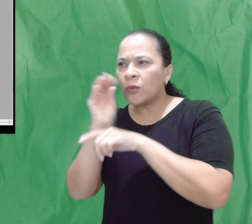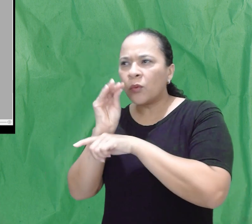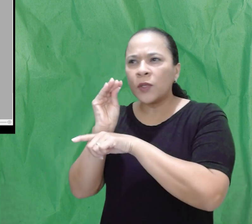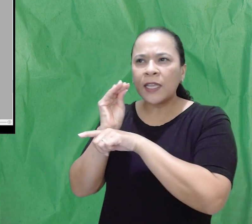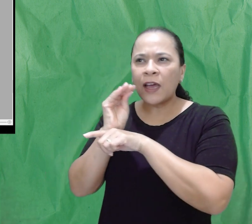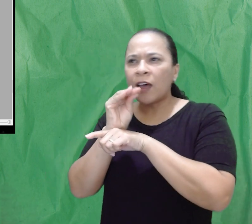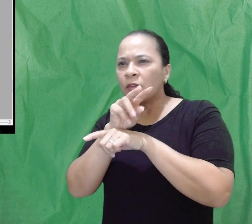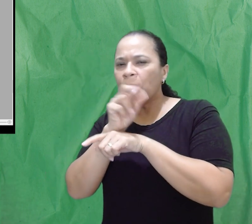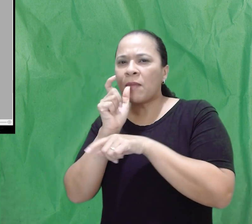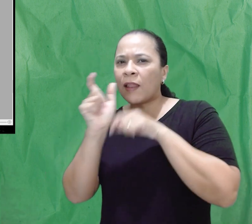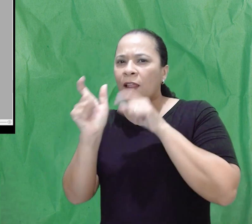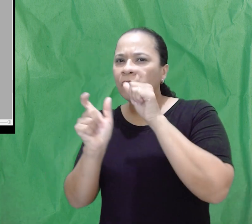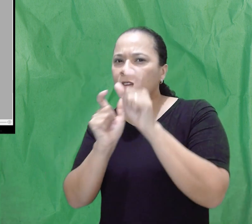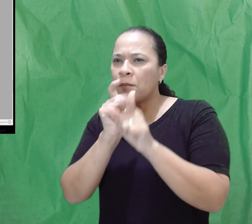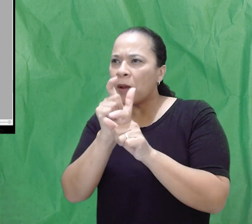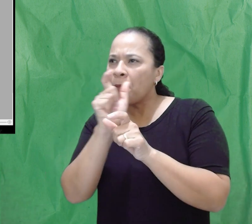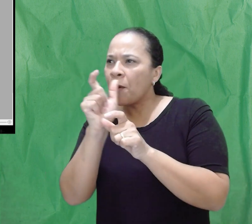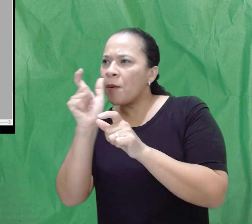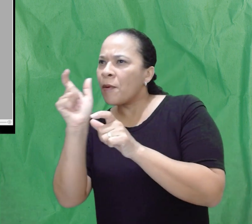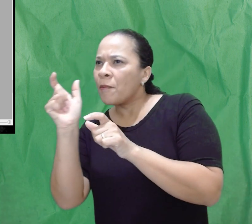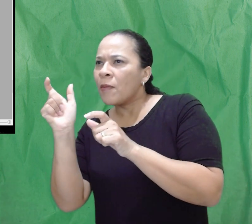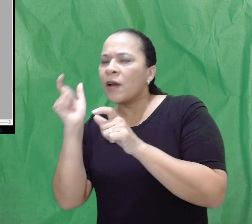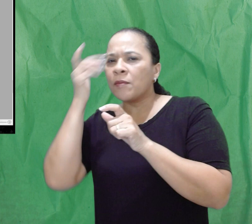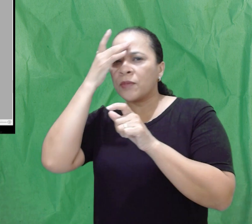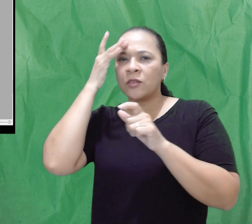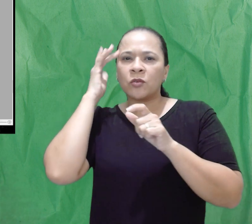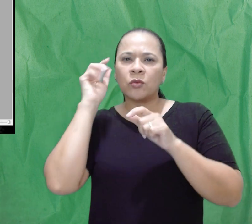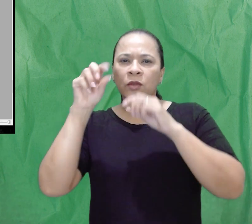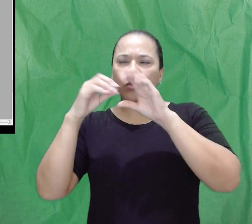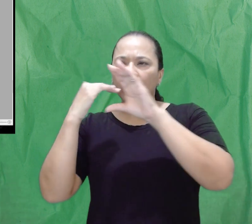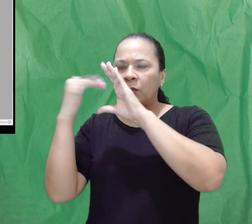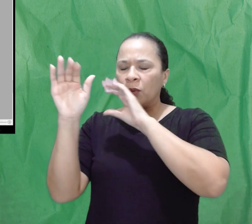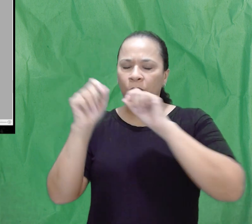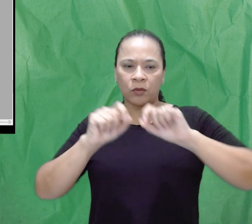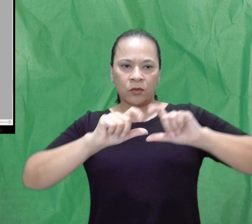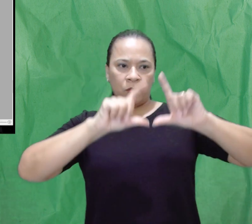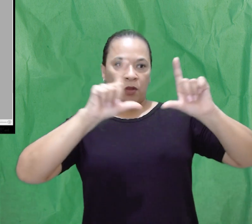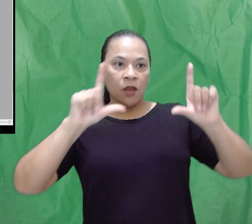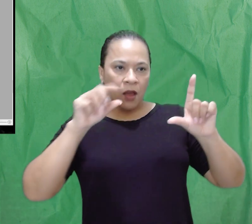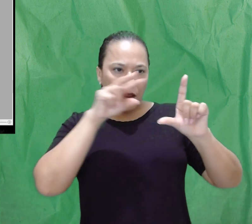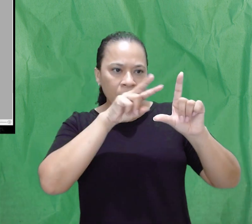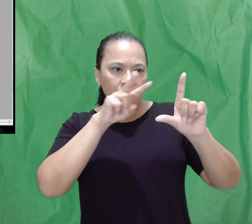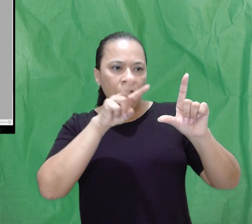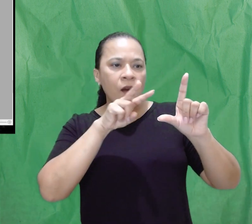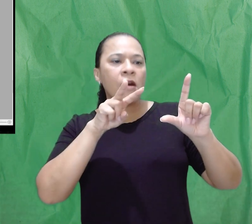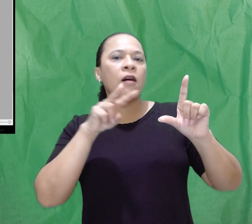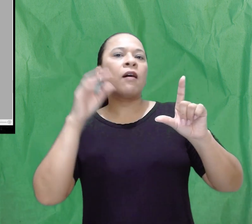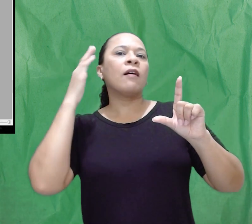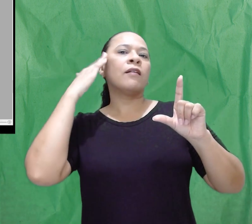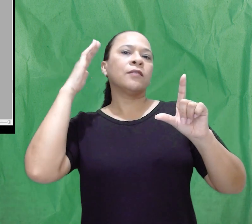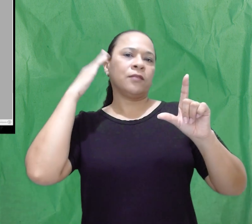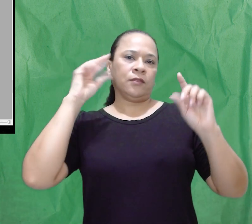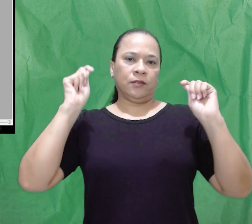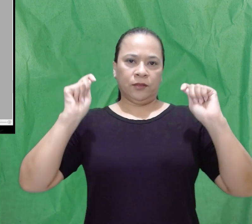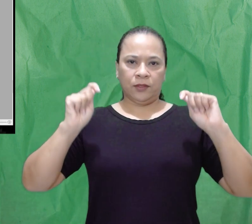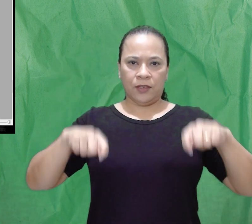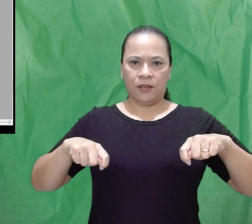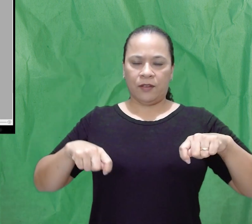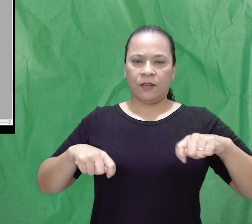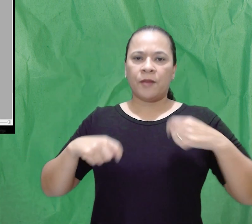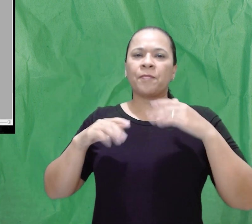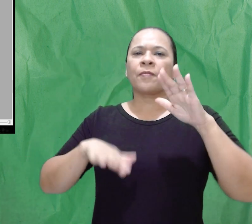corporal, a gente tem que ter mais cuidado ainda para que a pessoa compreenda a mensagem de forma adequada. Muitas vezes a gente